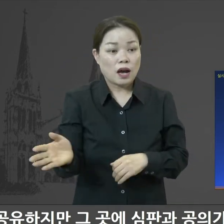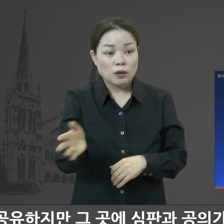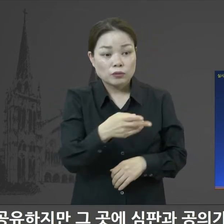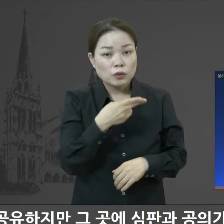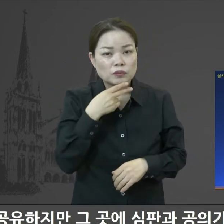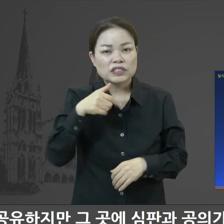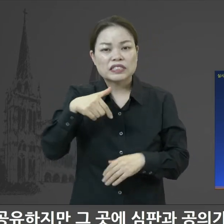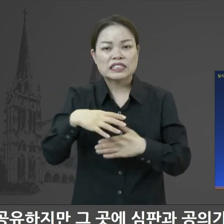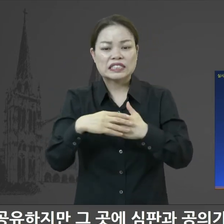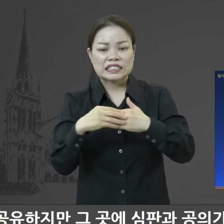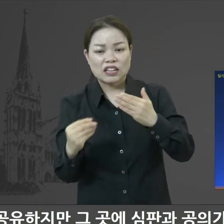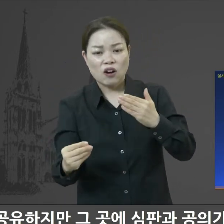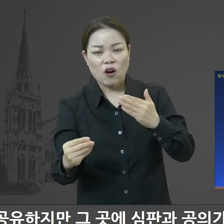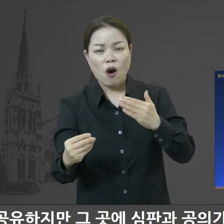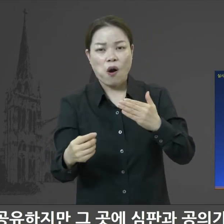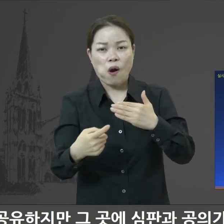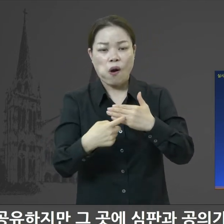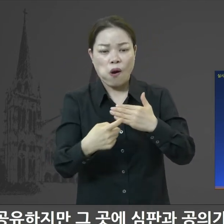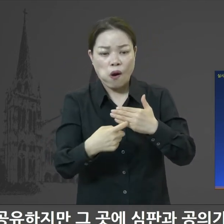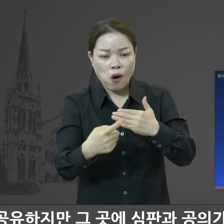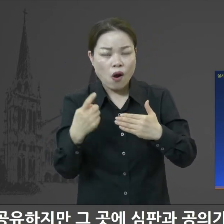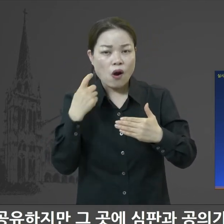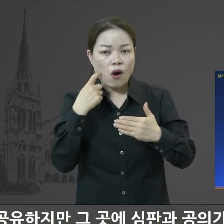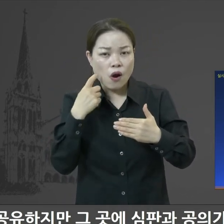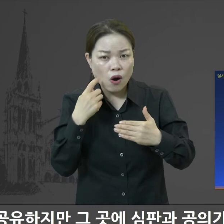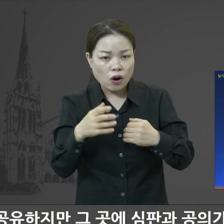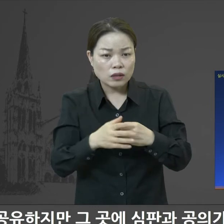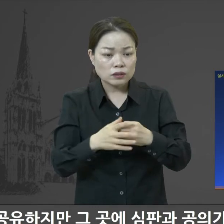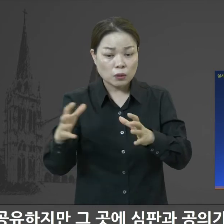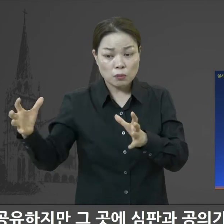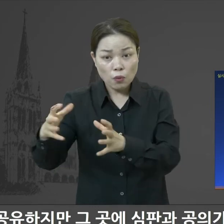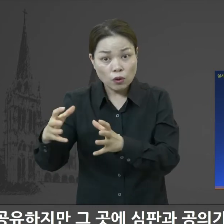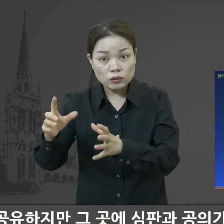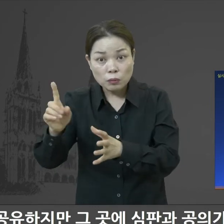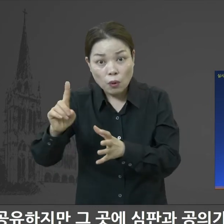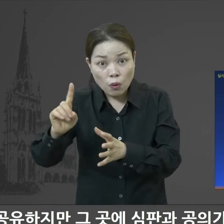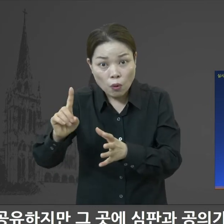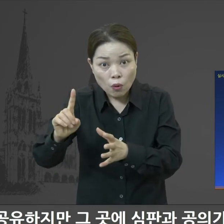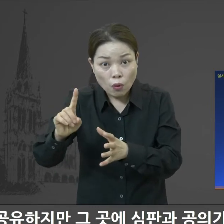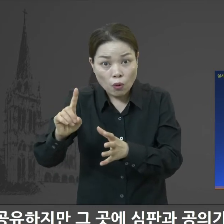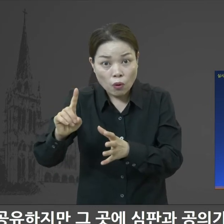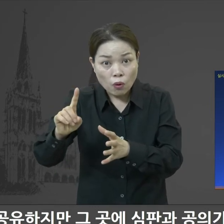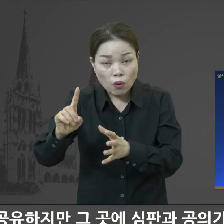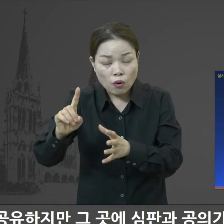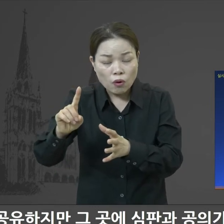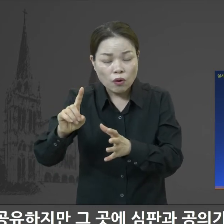결국 모아져서 결국 어디로 향합니까?